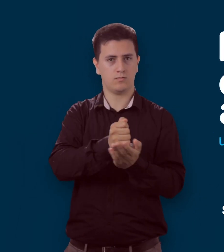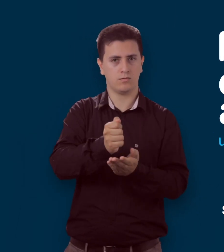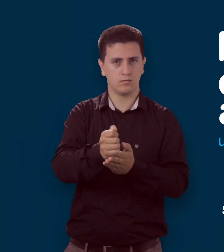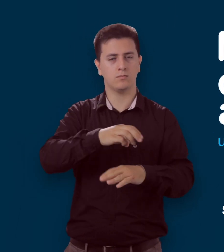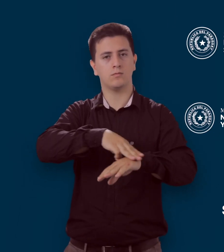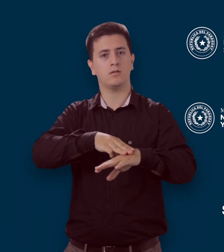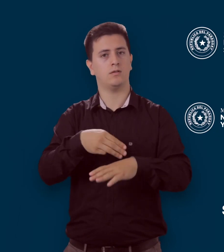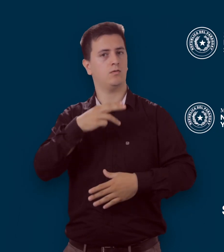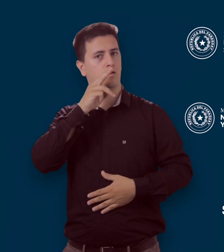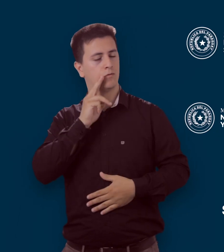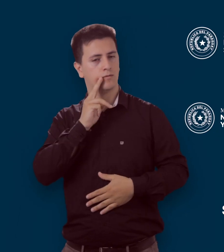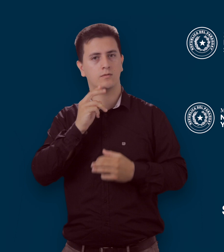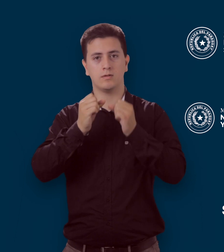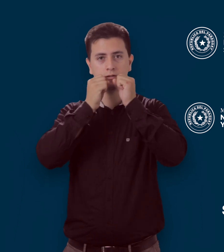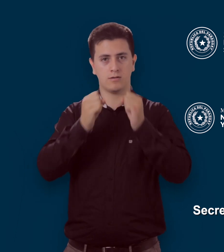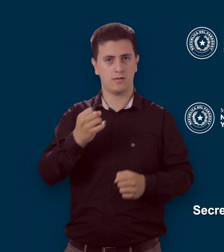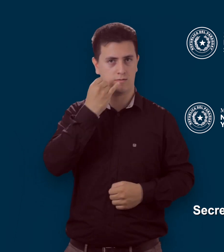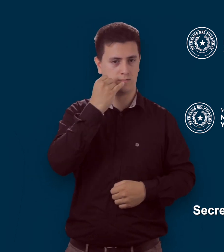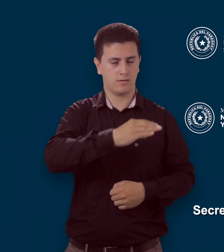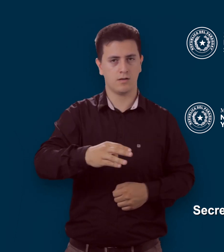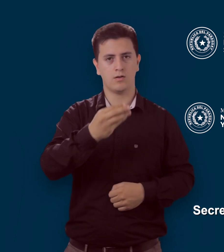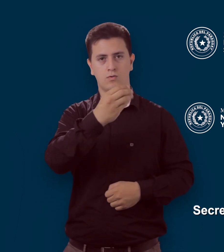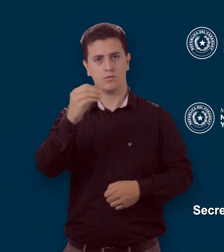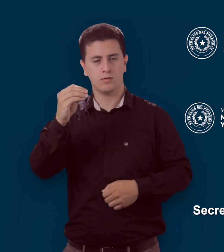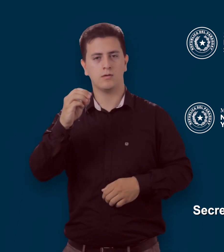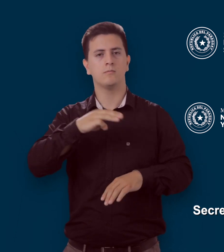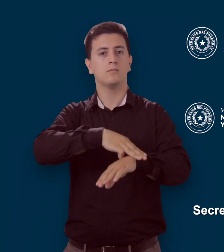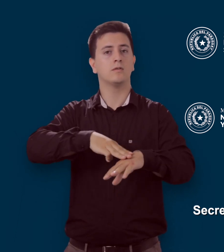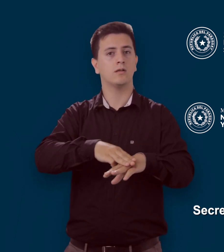Acción Social, Ministerio de Educación, Secretaría de la Niñez